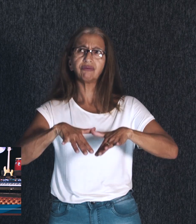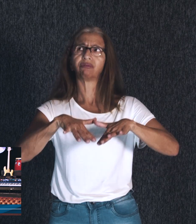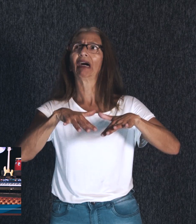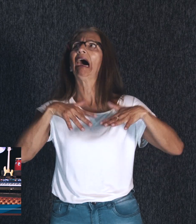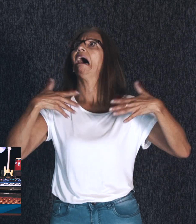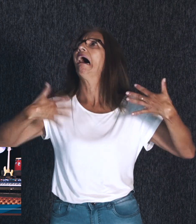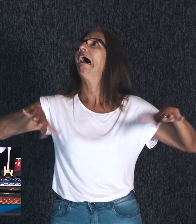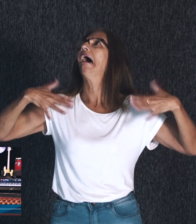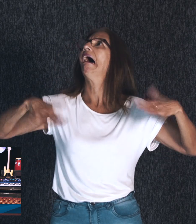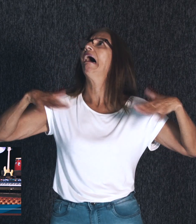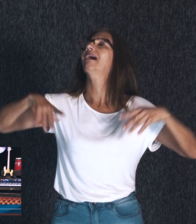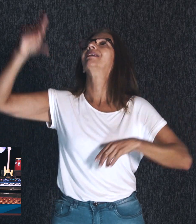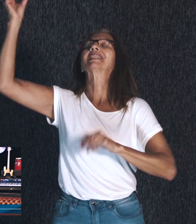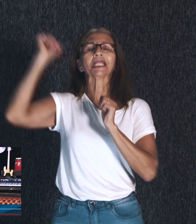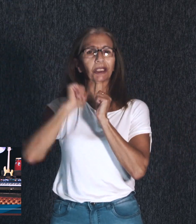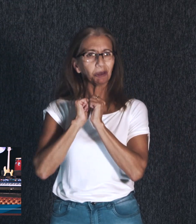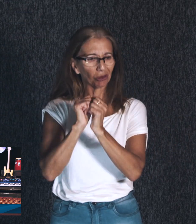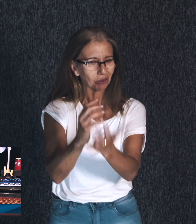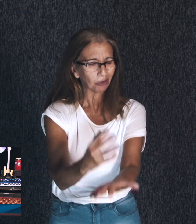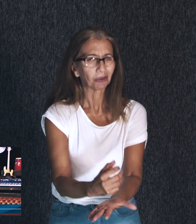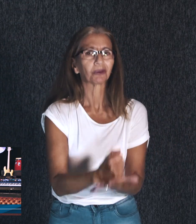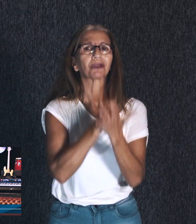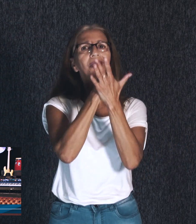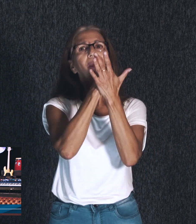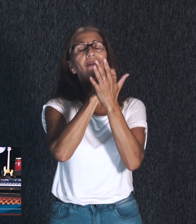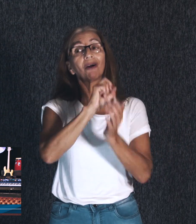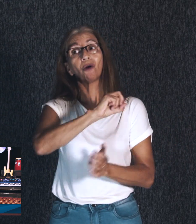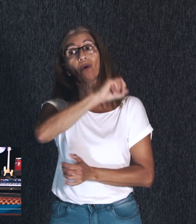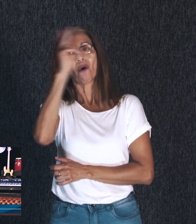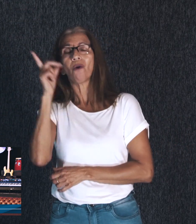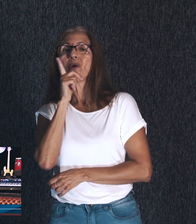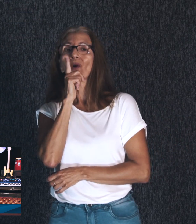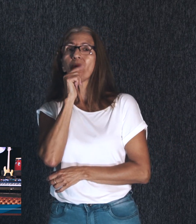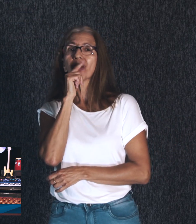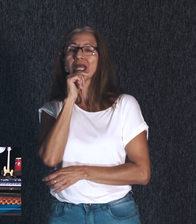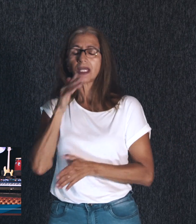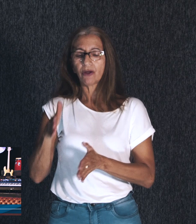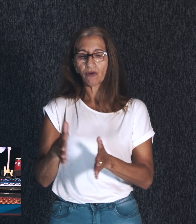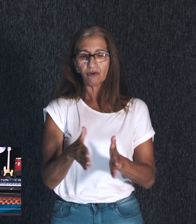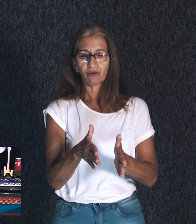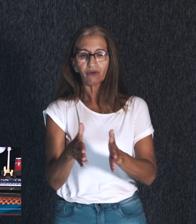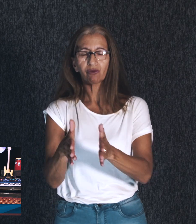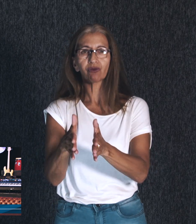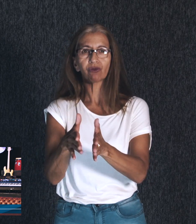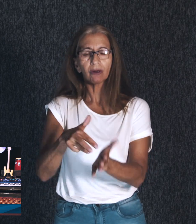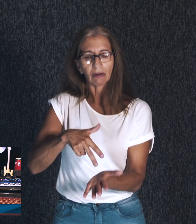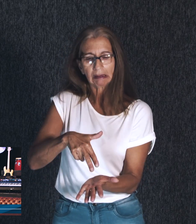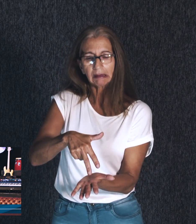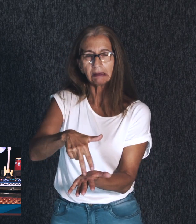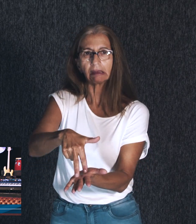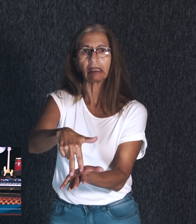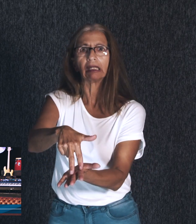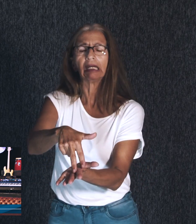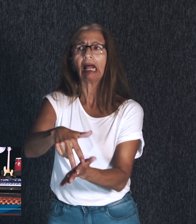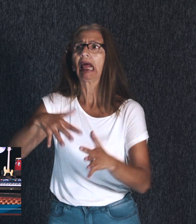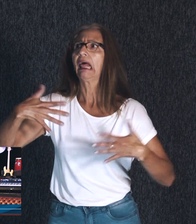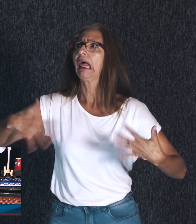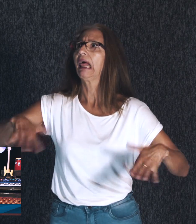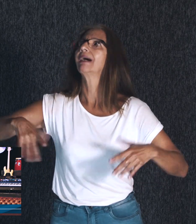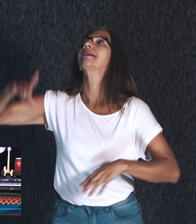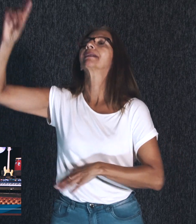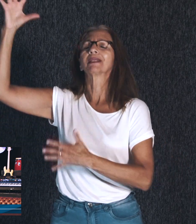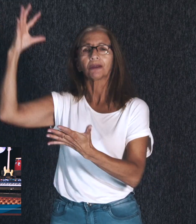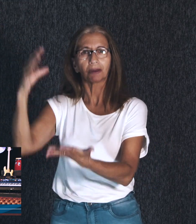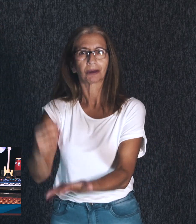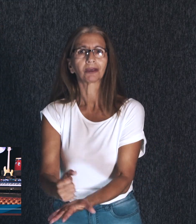E quando pelos rios, eles não te submergirão. Quando passares pelo fogo, não te queimarás,